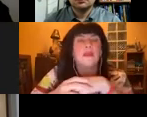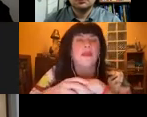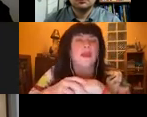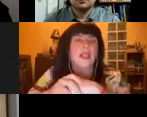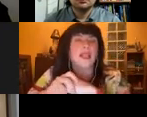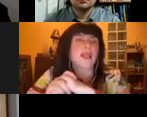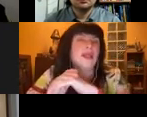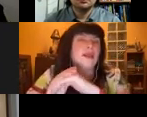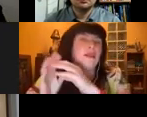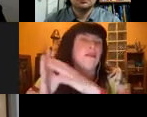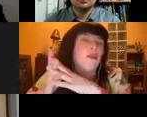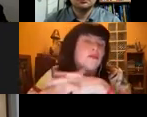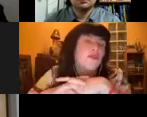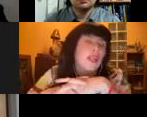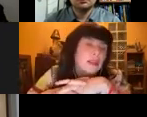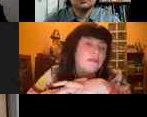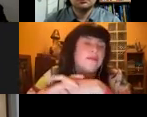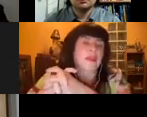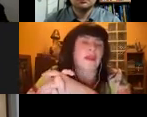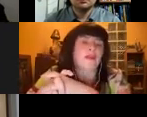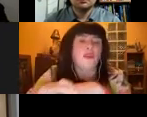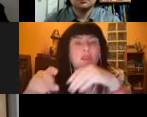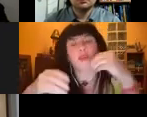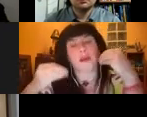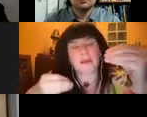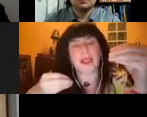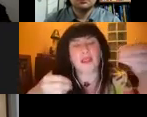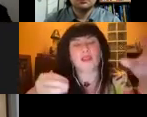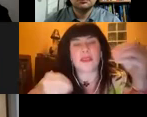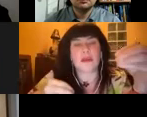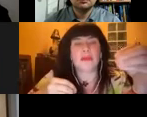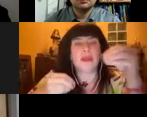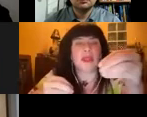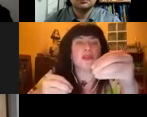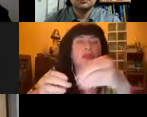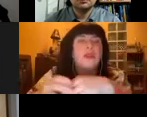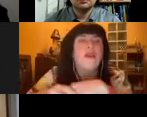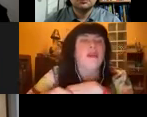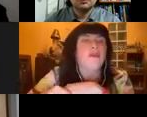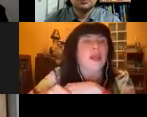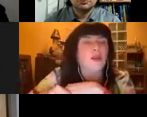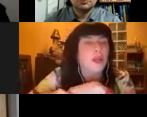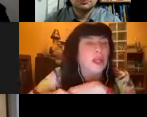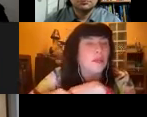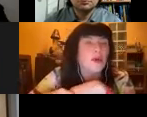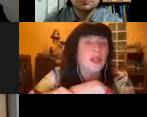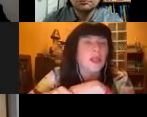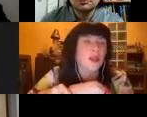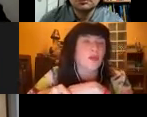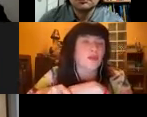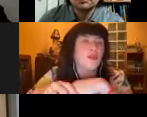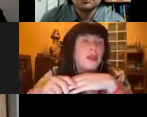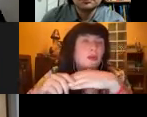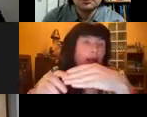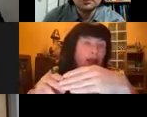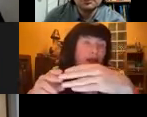Y desde la gramática sistémico-funcional, bueno, nos ha permitido, nos sigue permitiendo fijarnos, por ejemplo, en estos